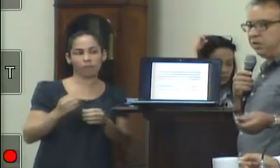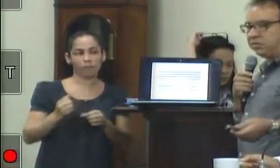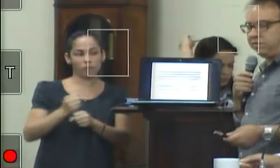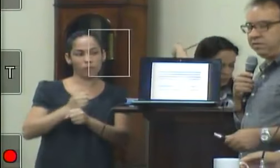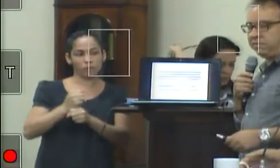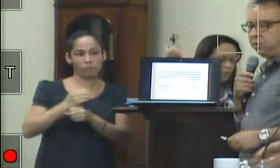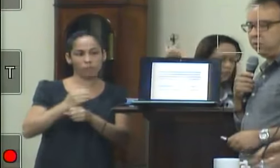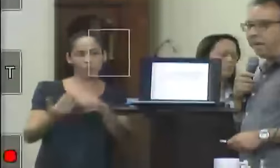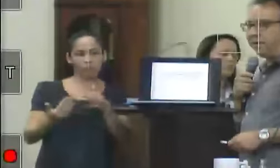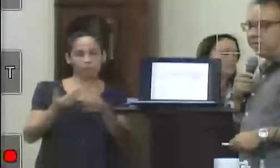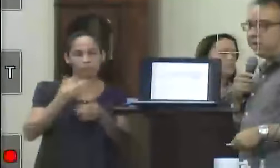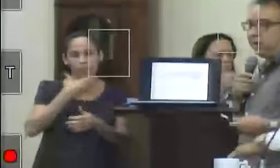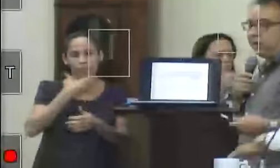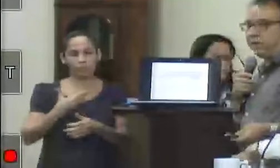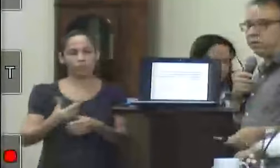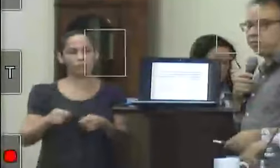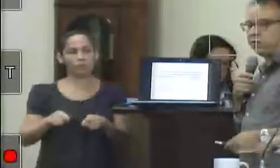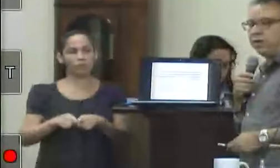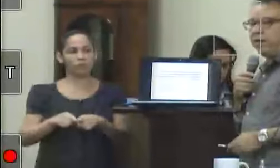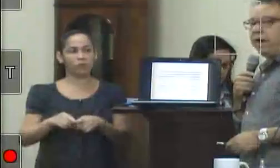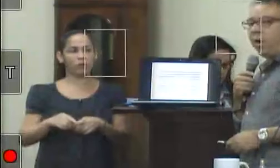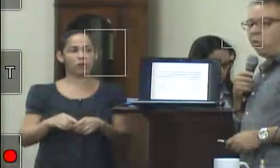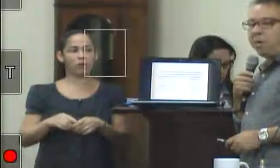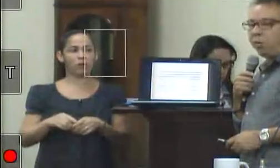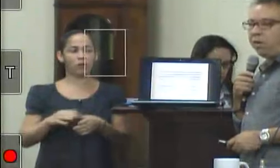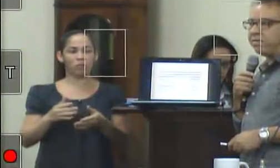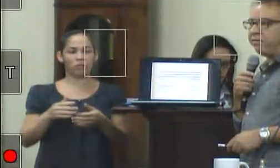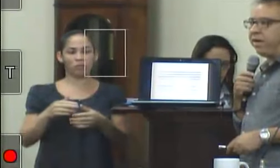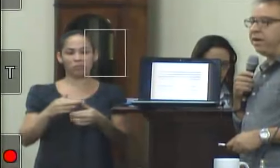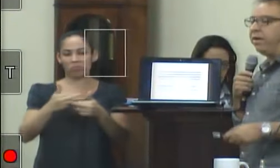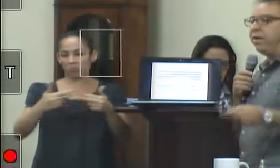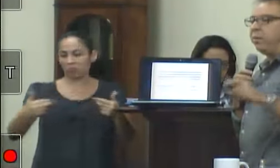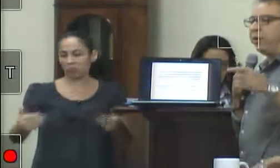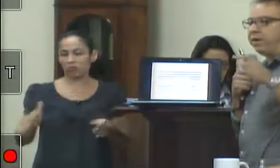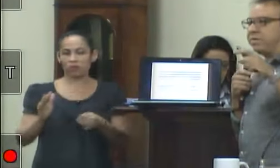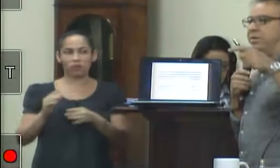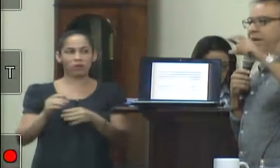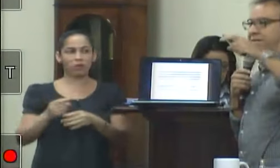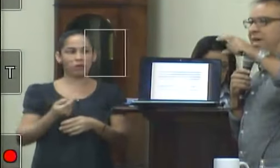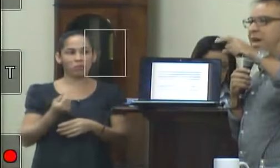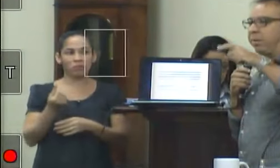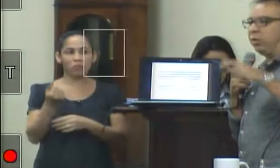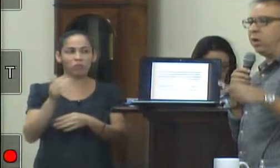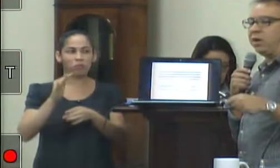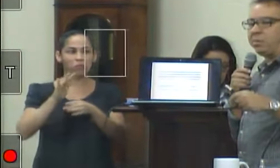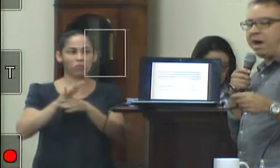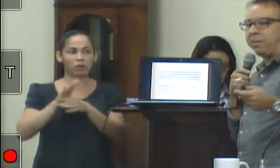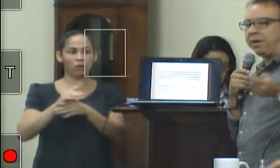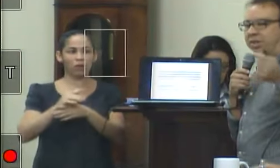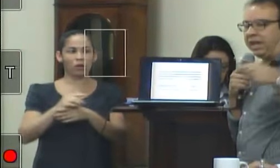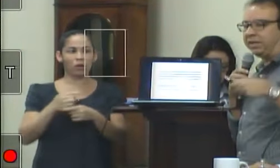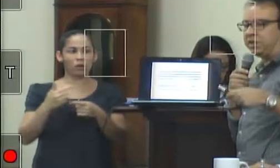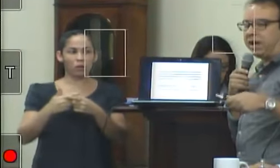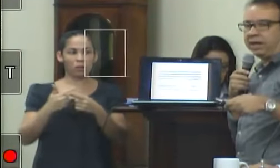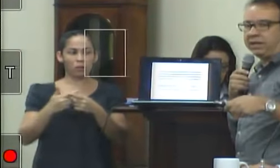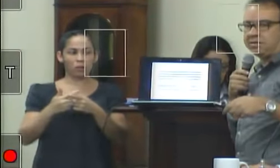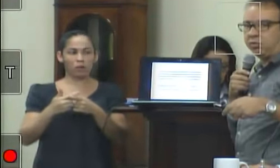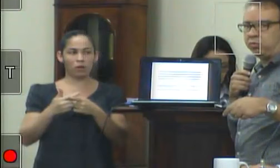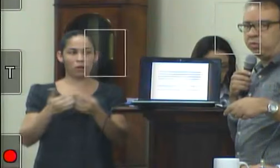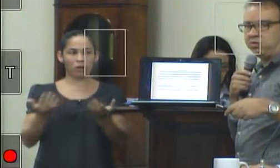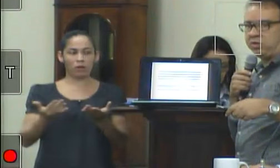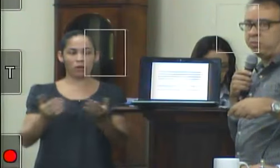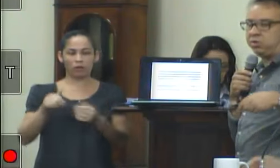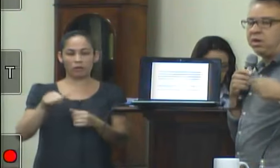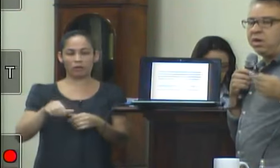essas medidas que vêm sendo tomadas aí, que pelo menos alguma coisa venha, porque essa época do ano é uma época de queda de arrecadação